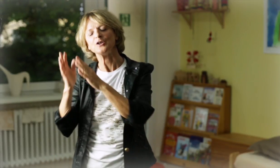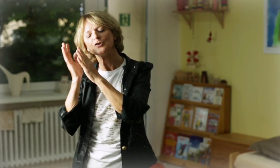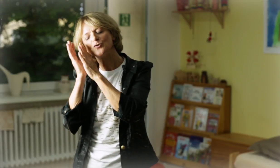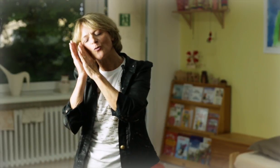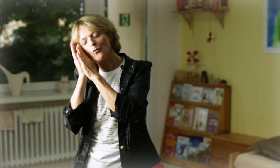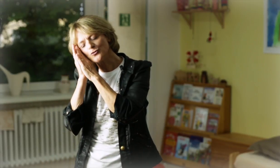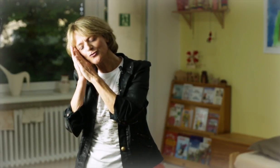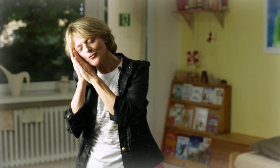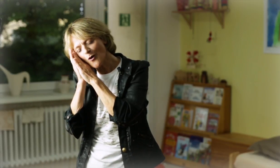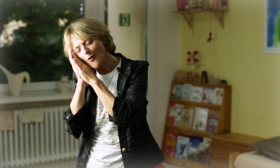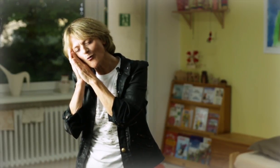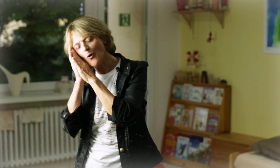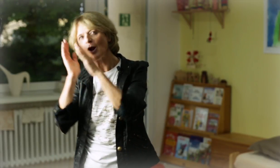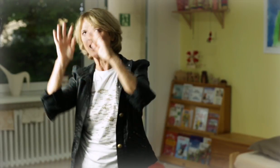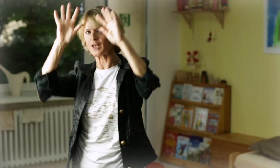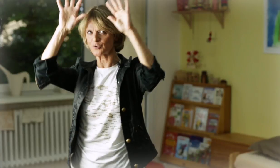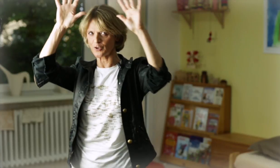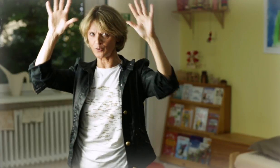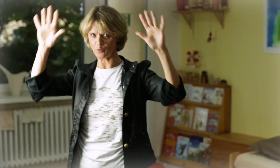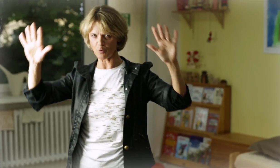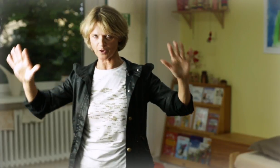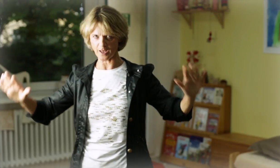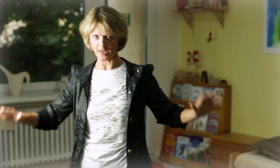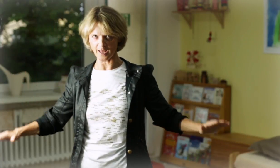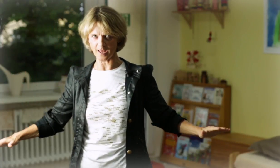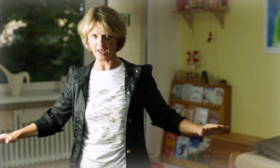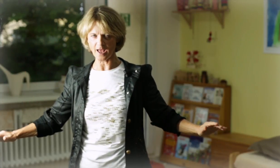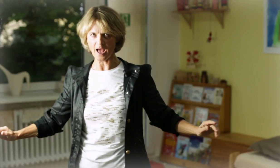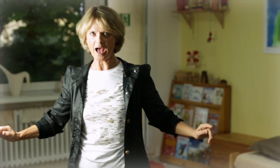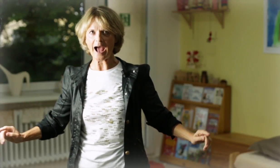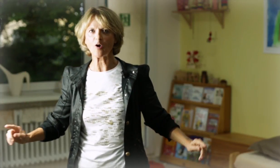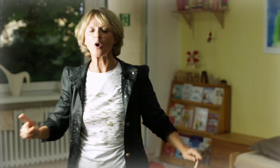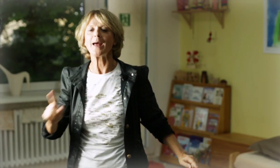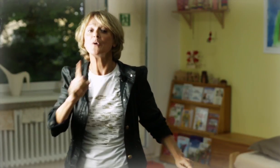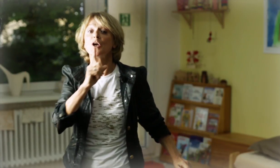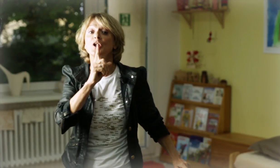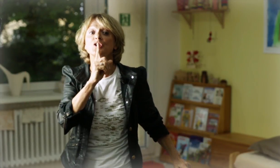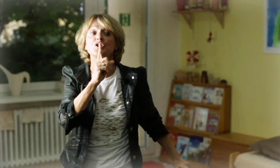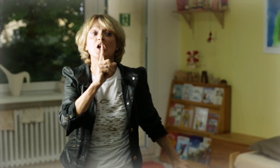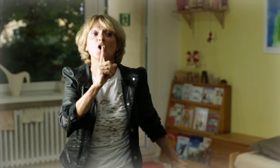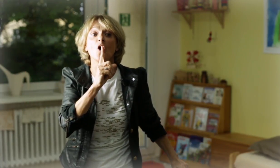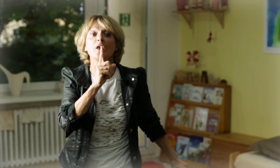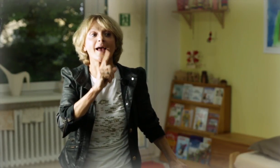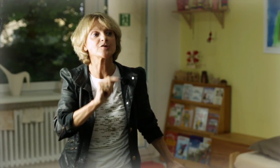když usnou lesy hluboké a kolem ticho